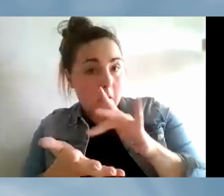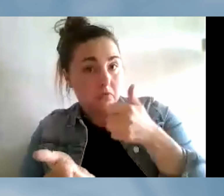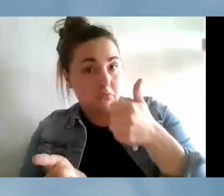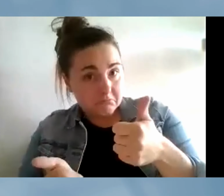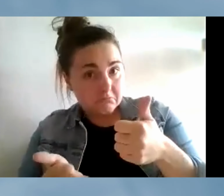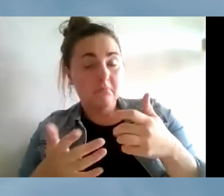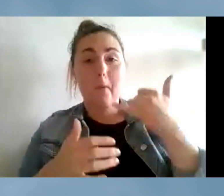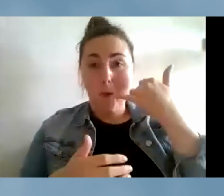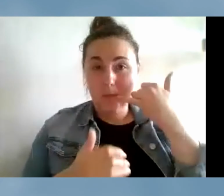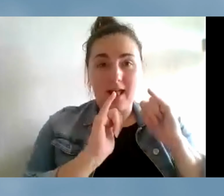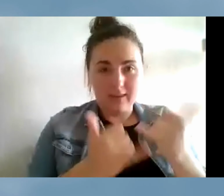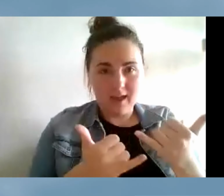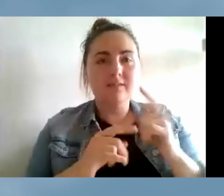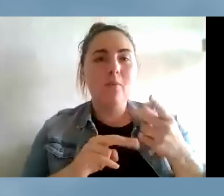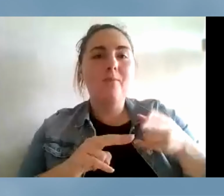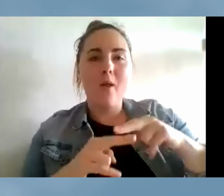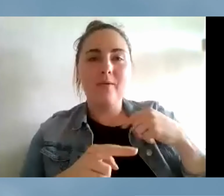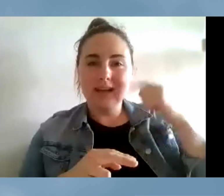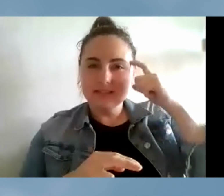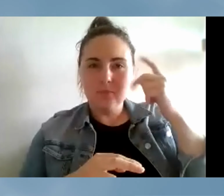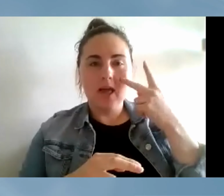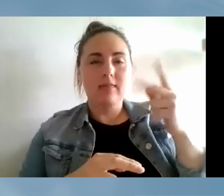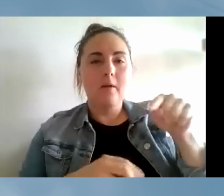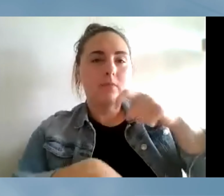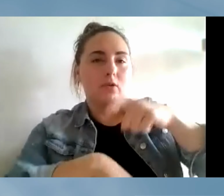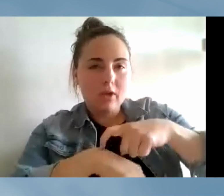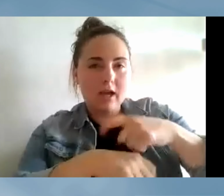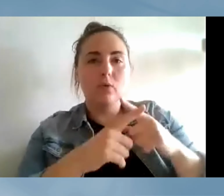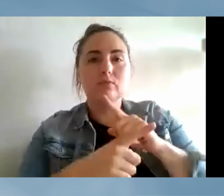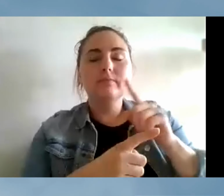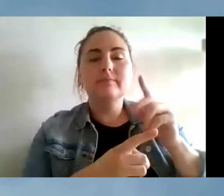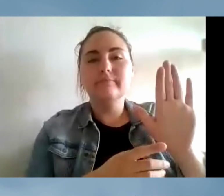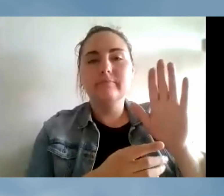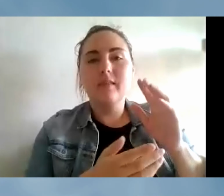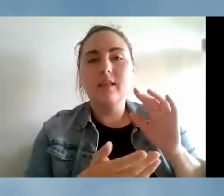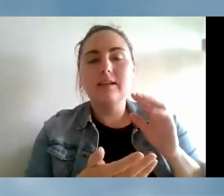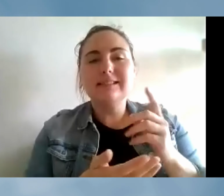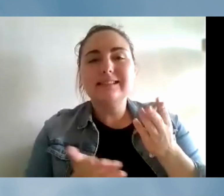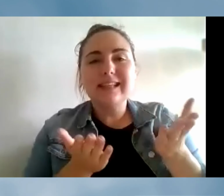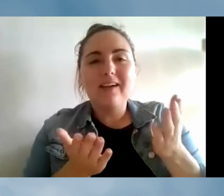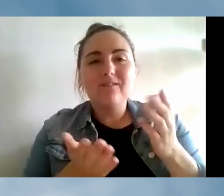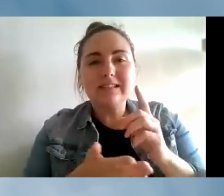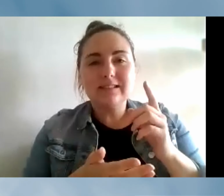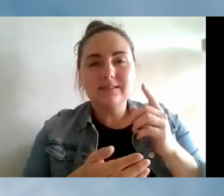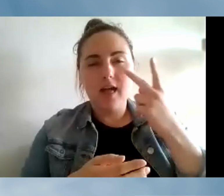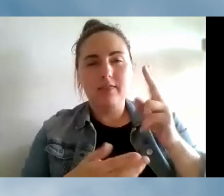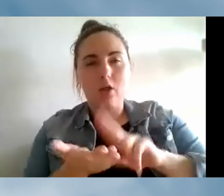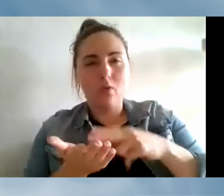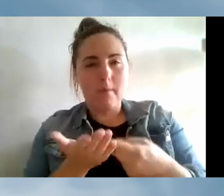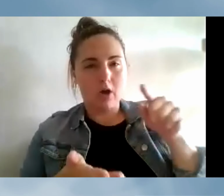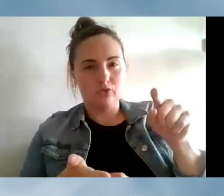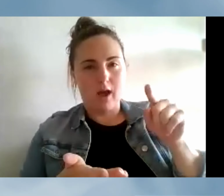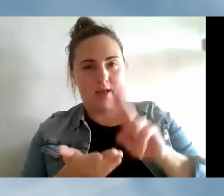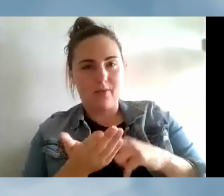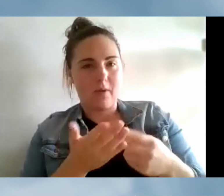v družbo, tablica je super, mobitel super, najbolj pa me skrbi glede časa